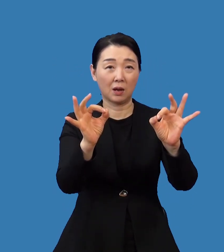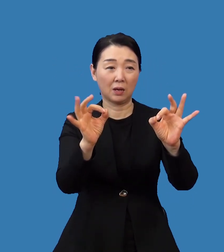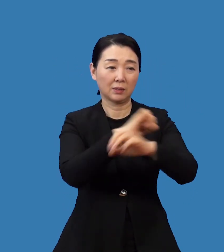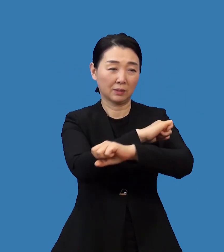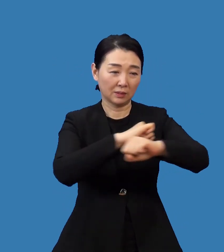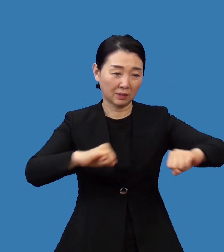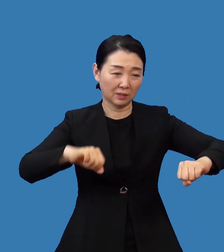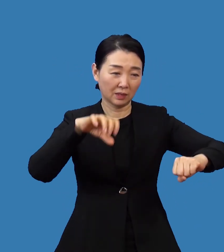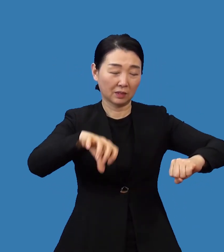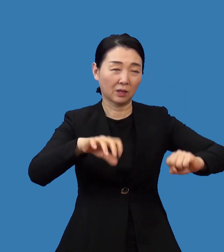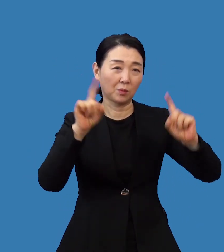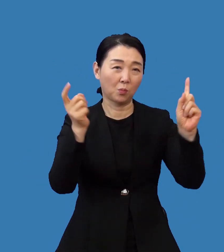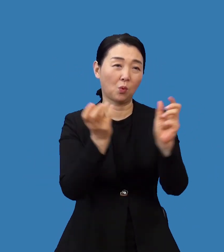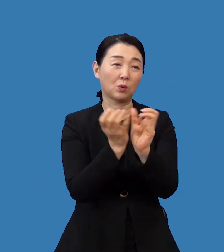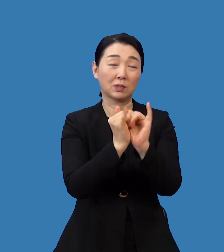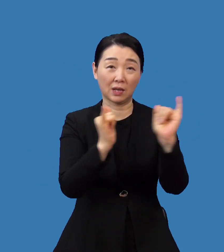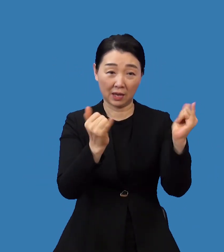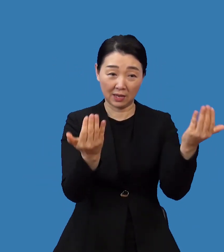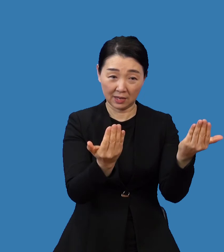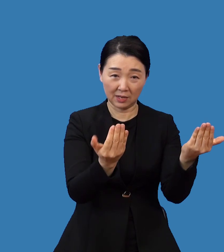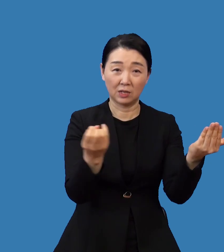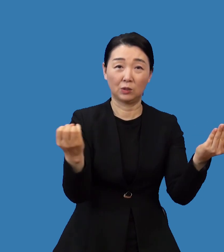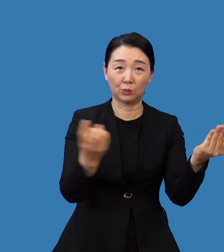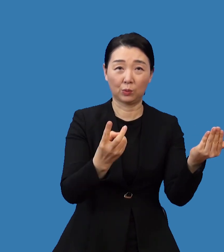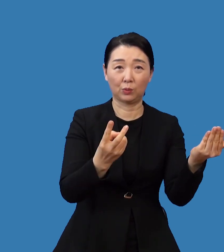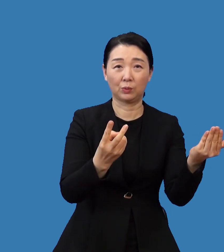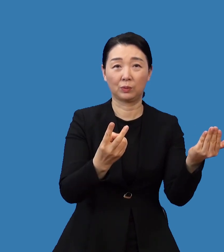들에서 하는 목자의 일이나